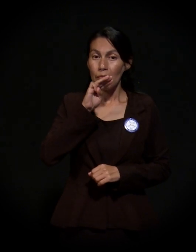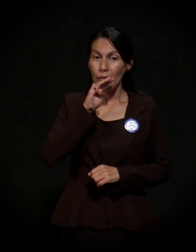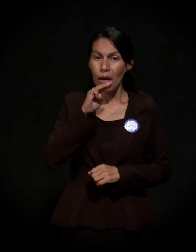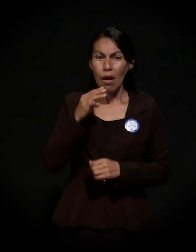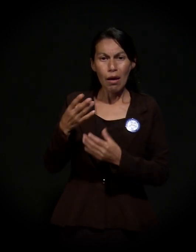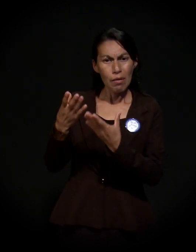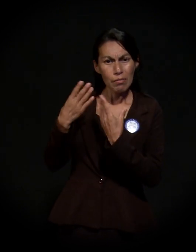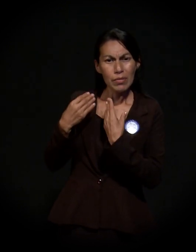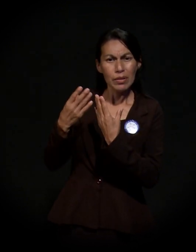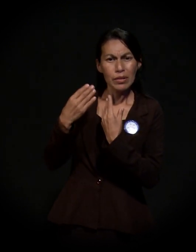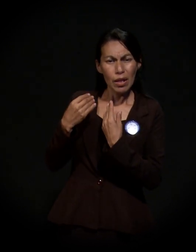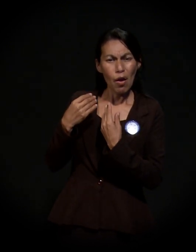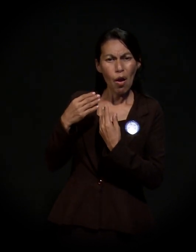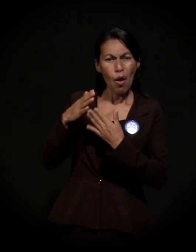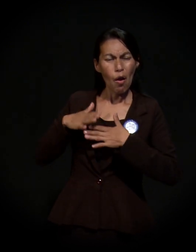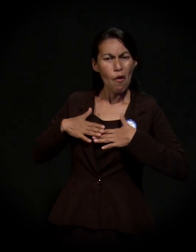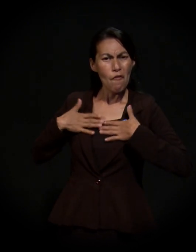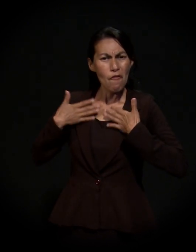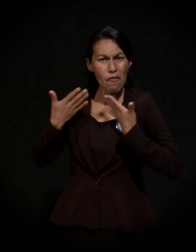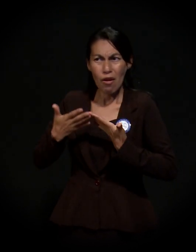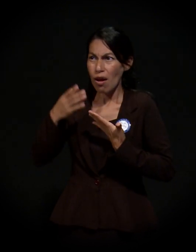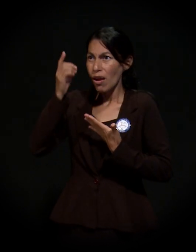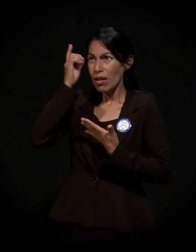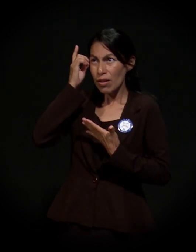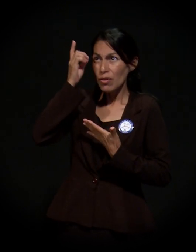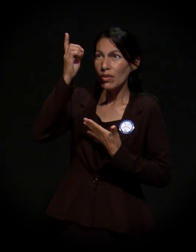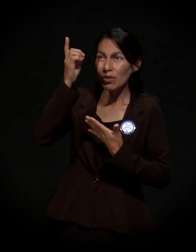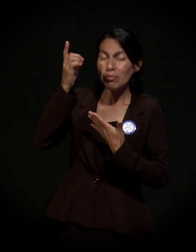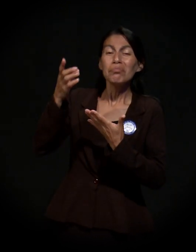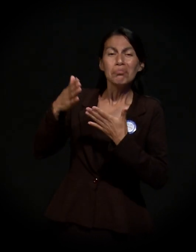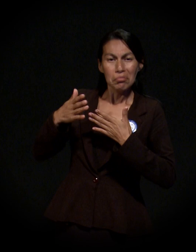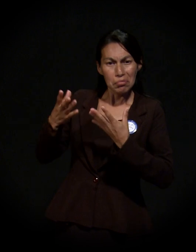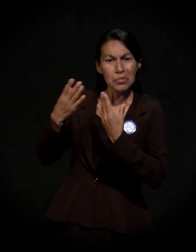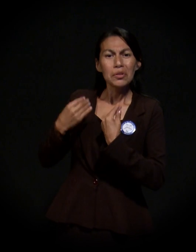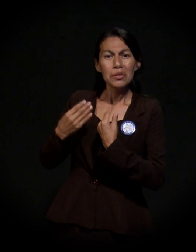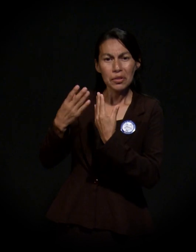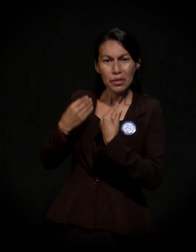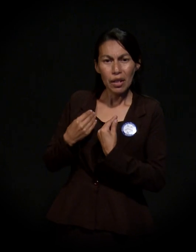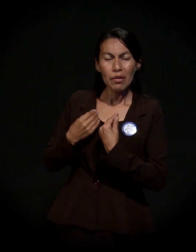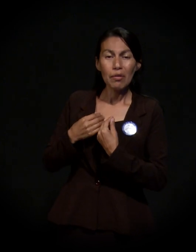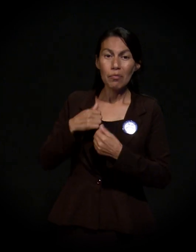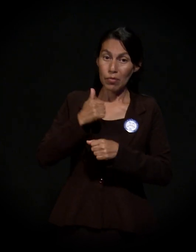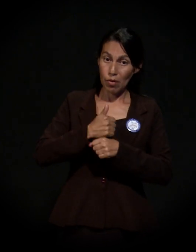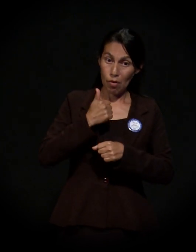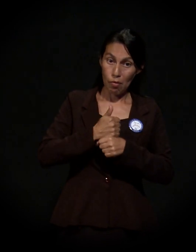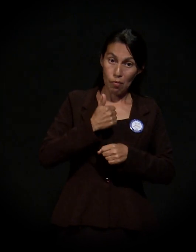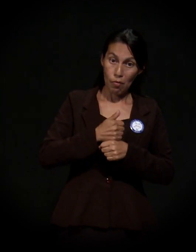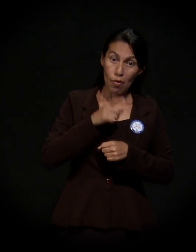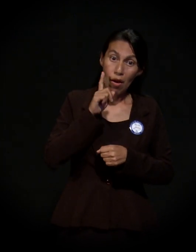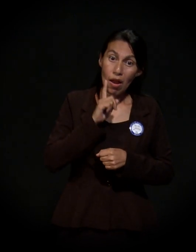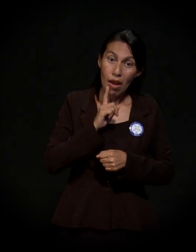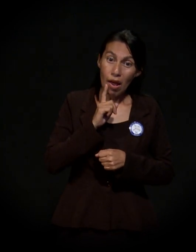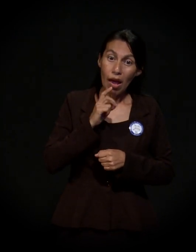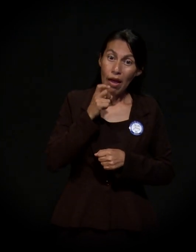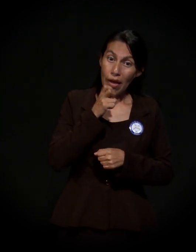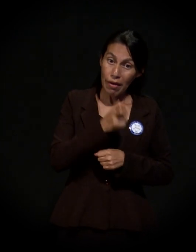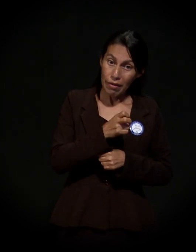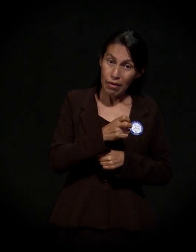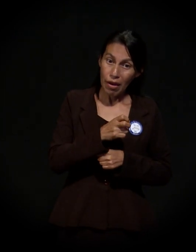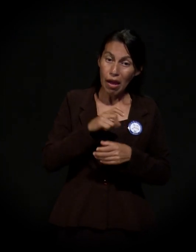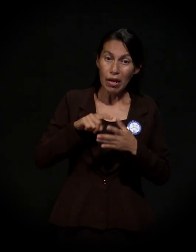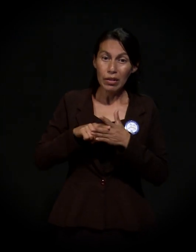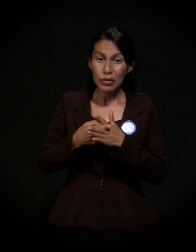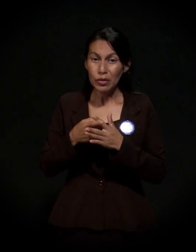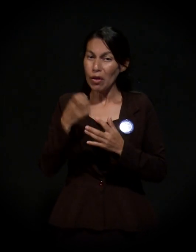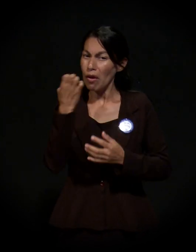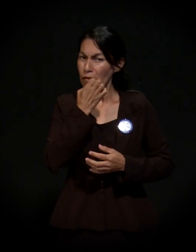Dios. Mi abuela, una pionera en el Evangelio, y también me enseñó a confiar en